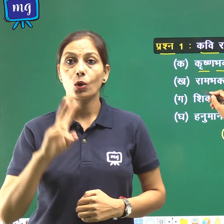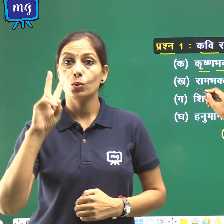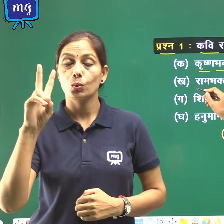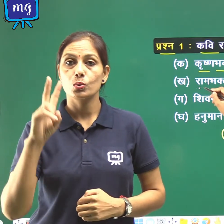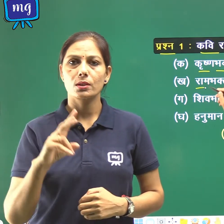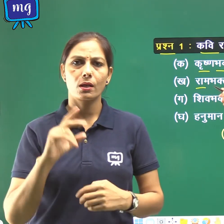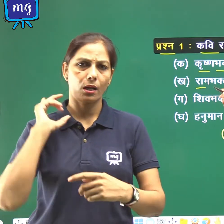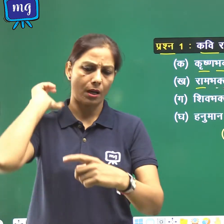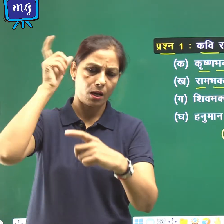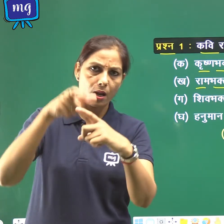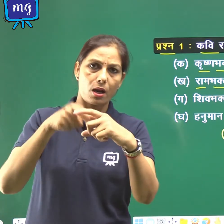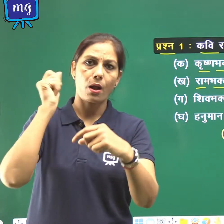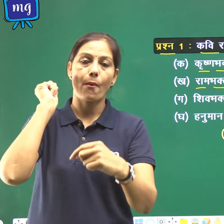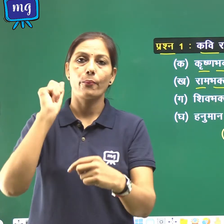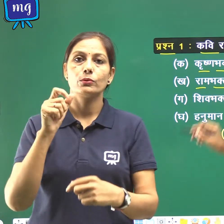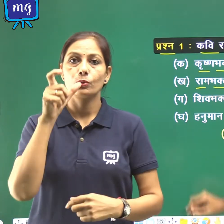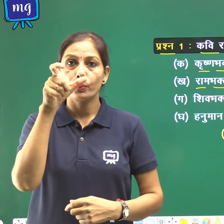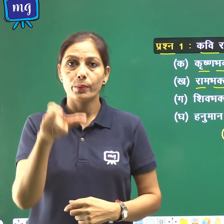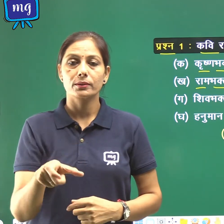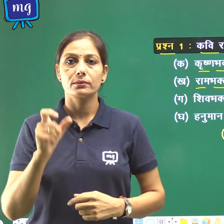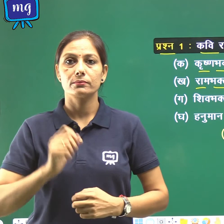दूसरा राम भक्त,